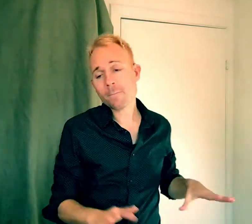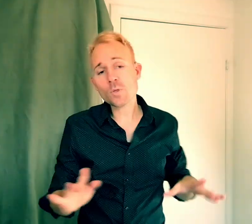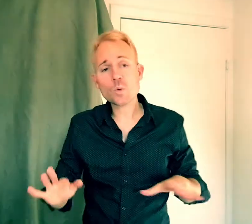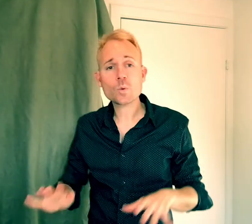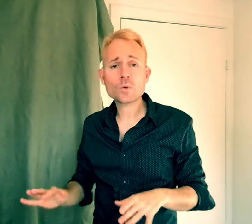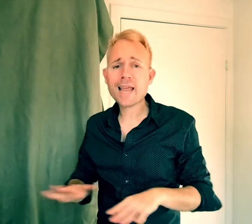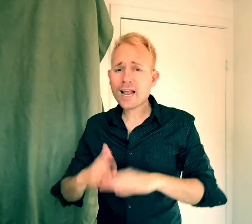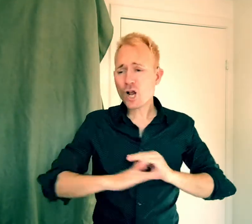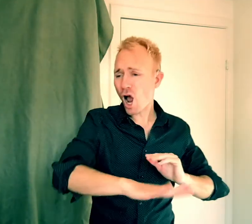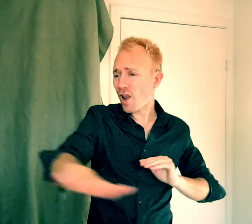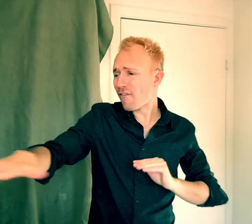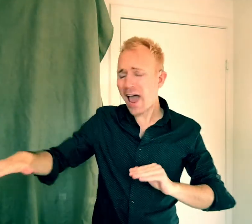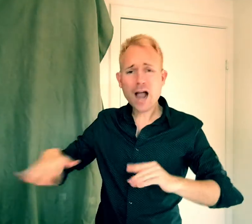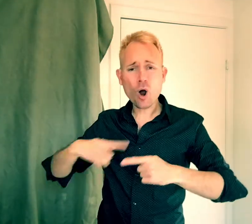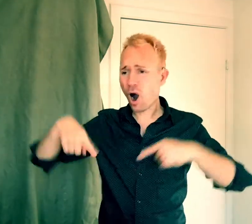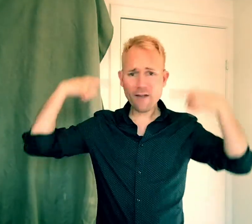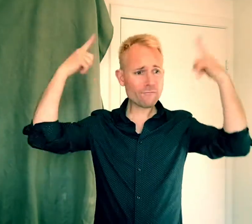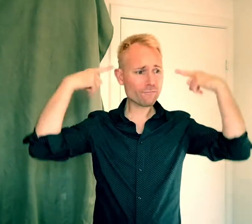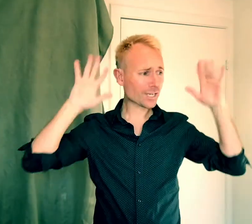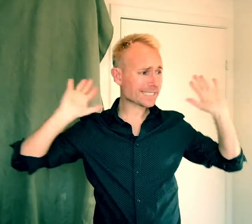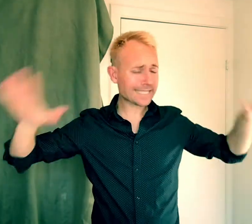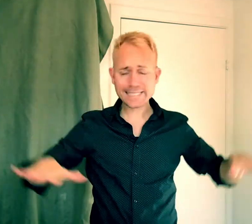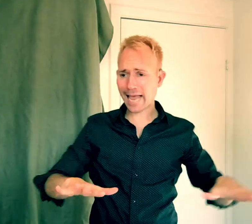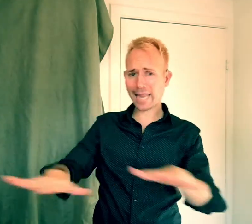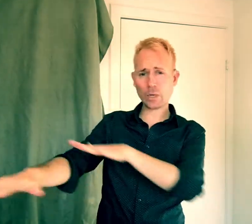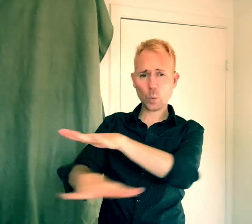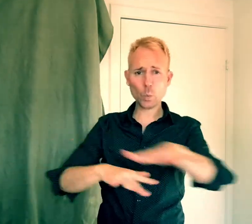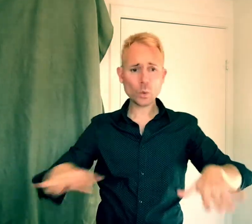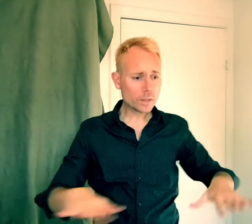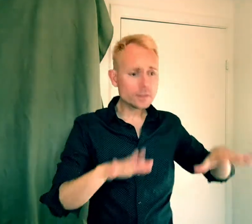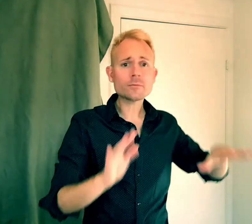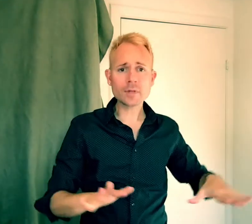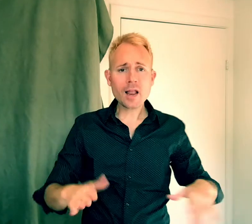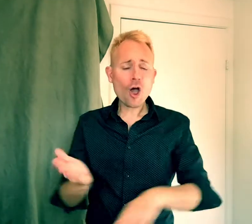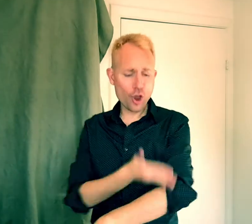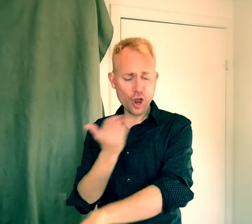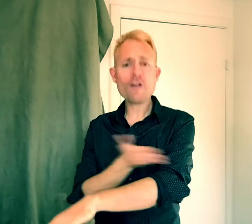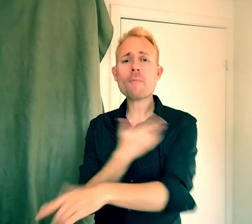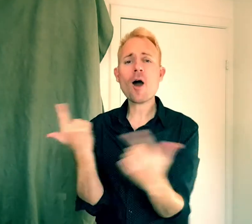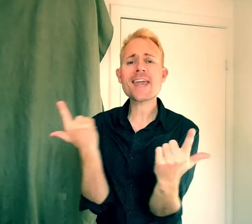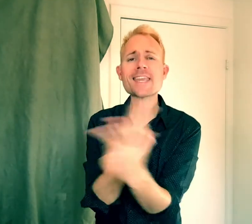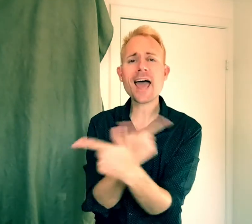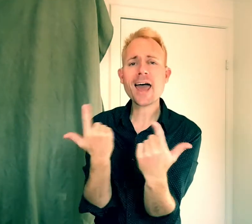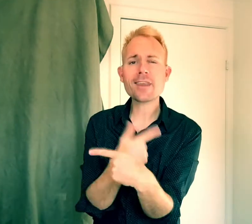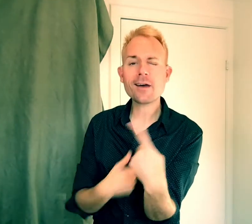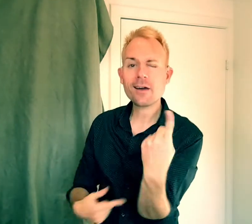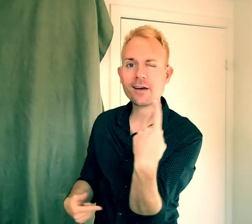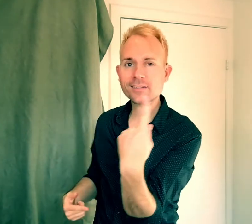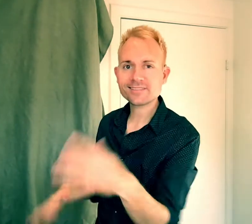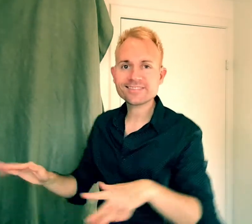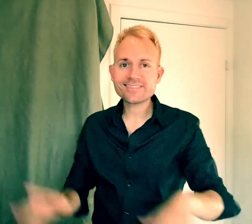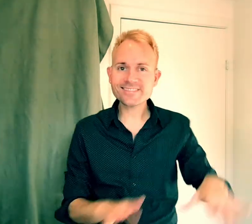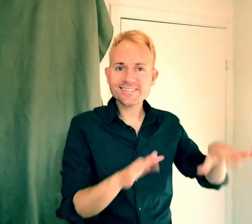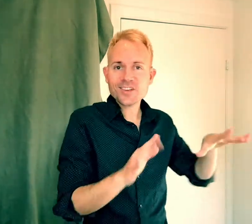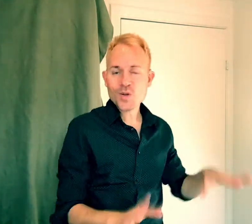Hele gølget er gået fra forstanden. Lad os øve på hinanden. Lige om lidt